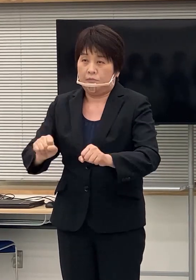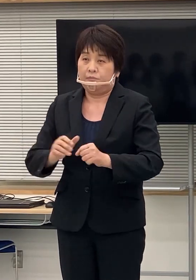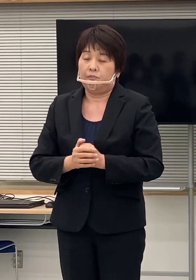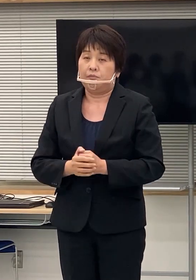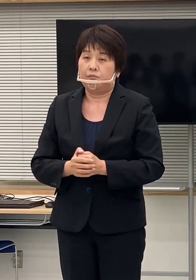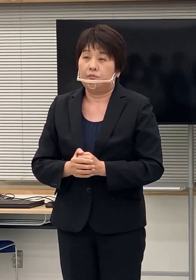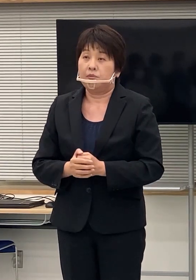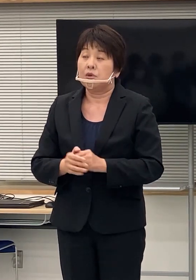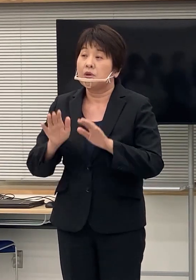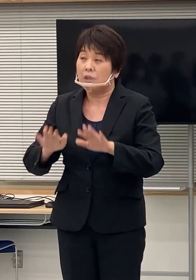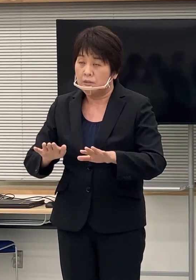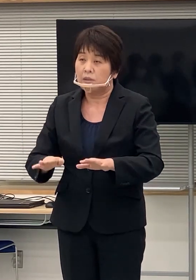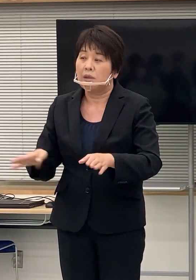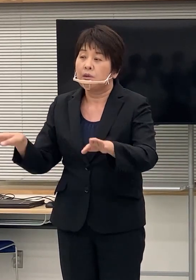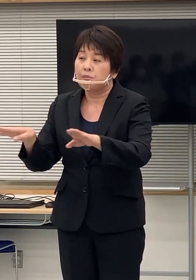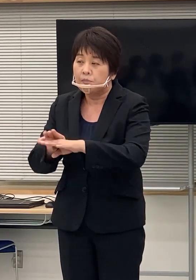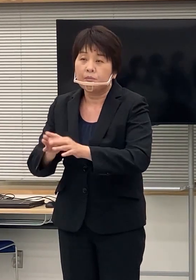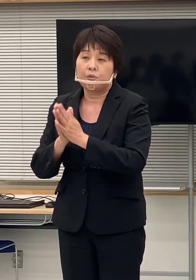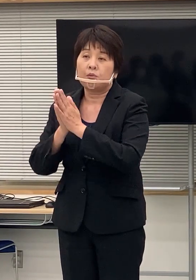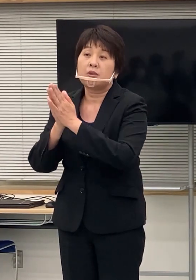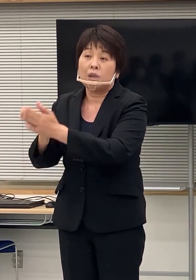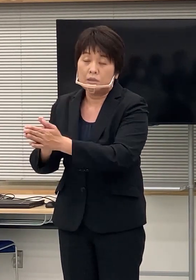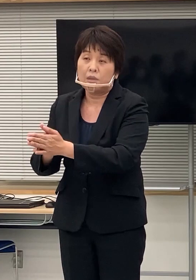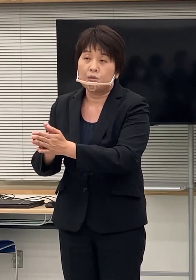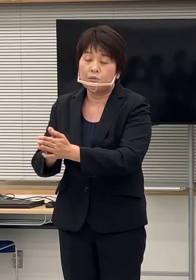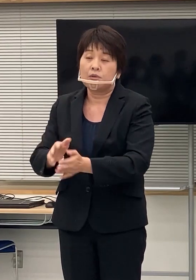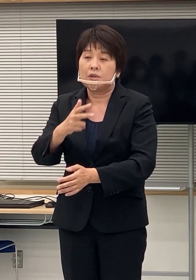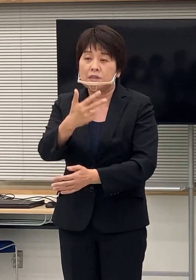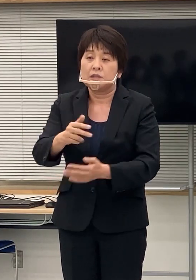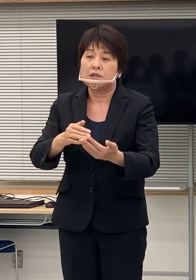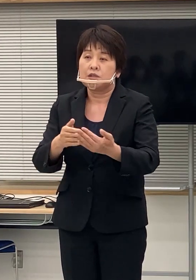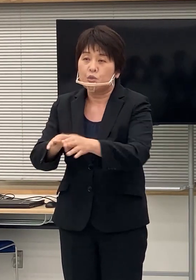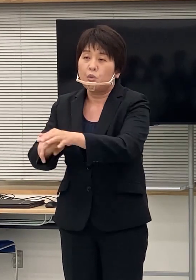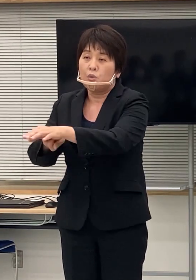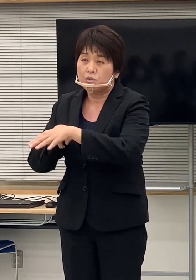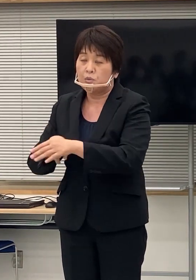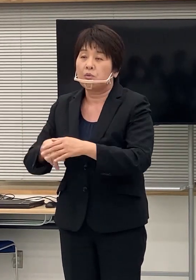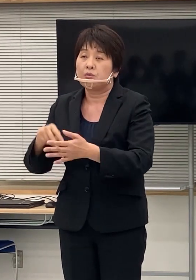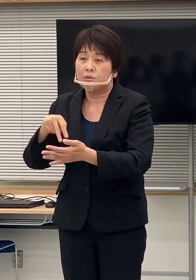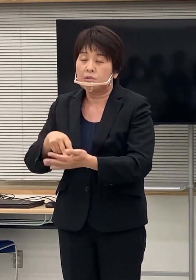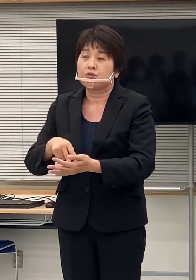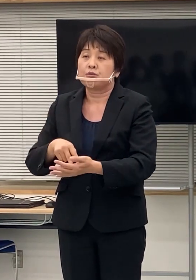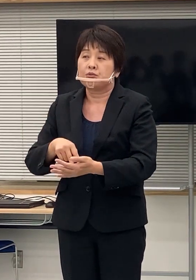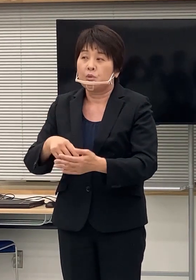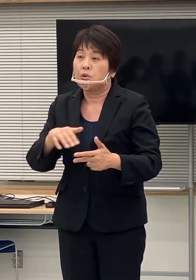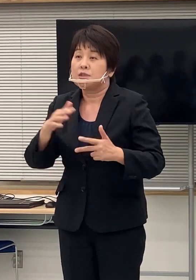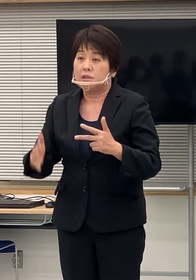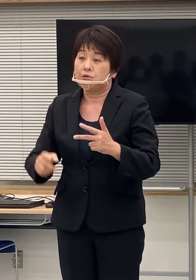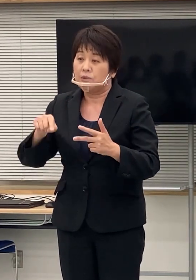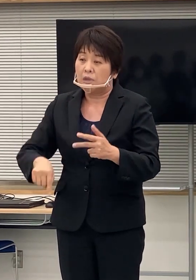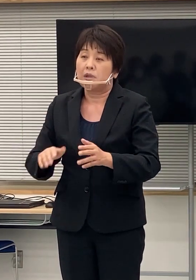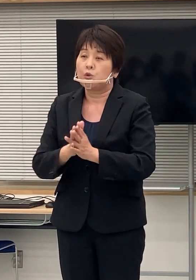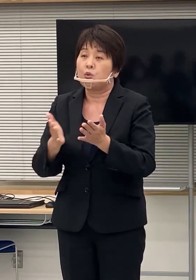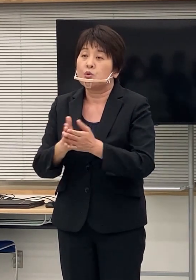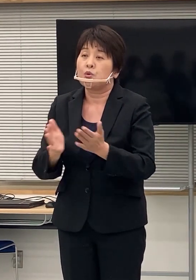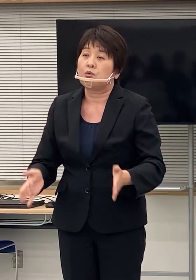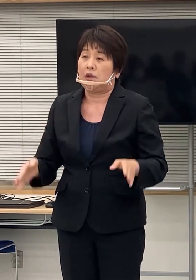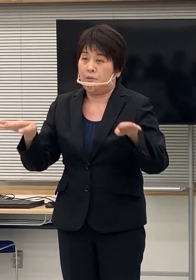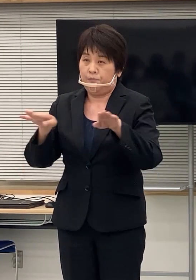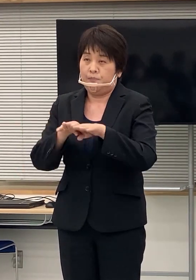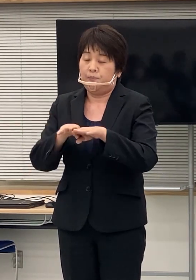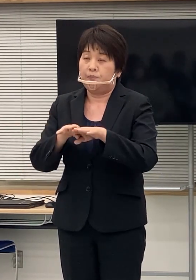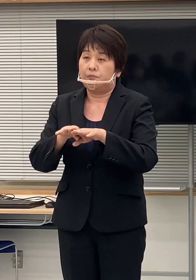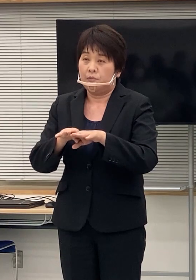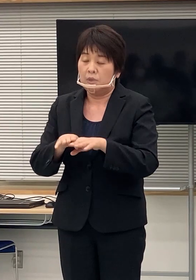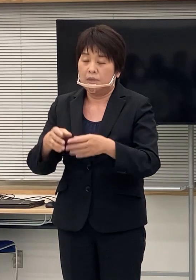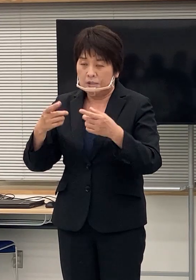停止等を要請をしている市町村立の施設のうち、図書館については、適切